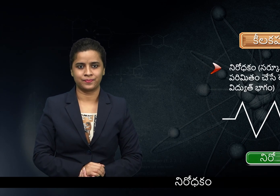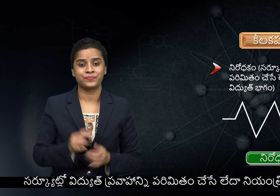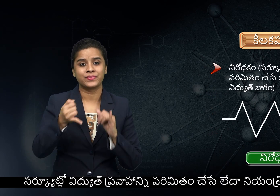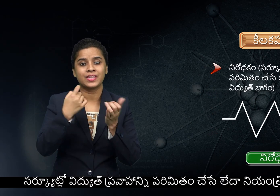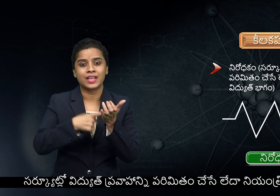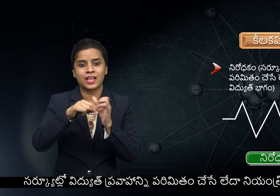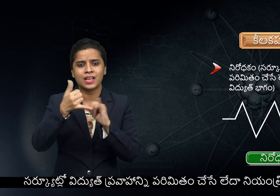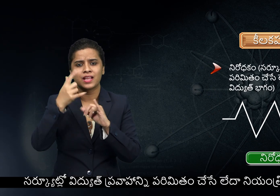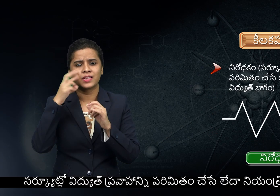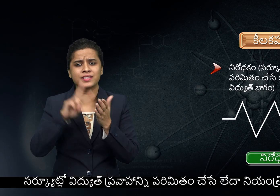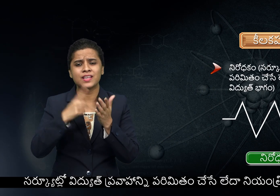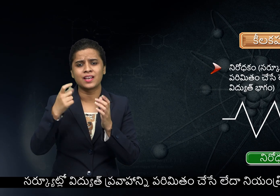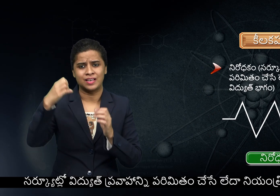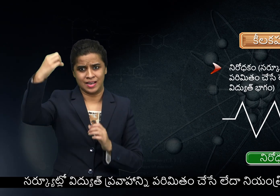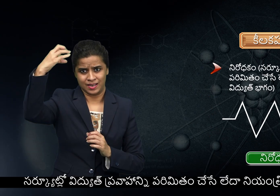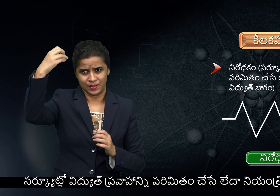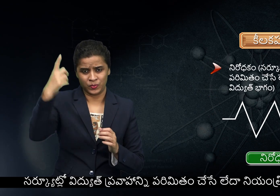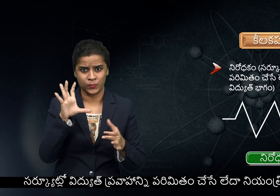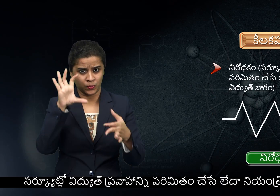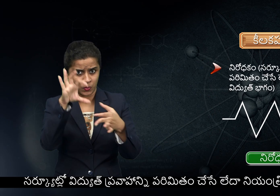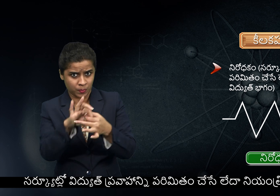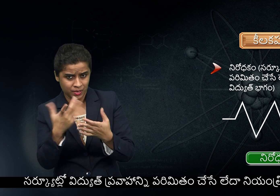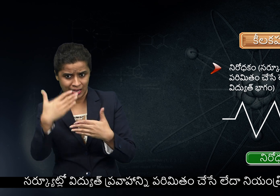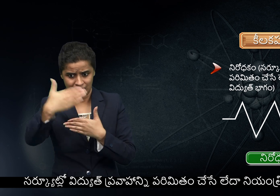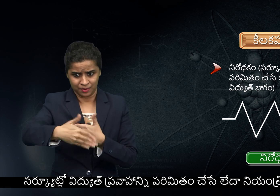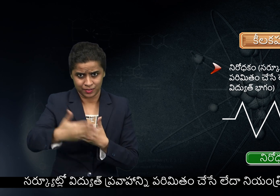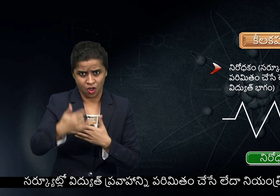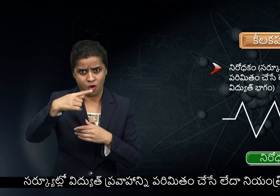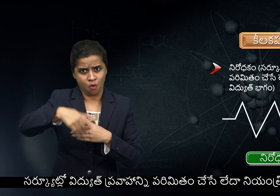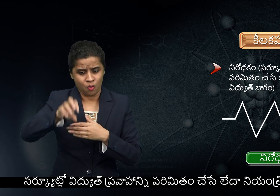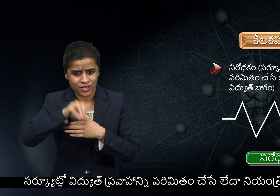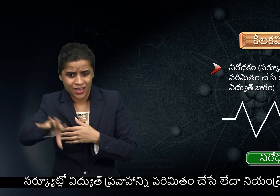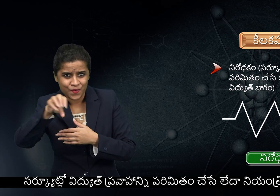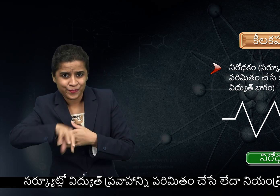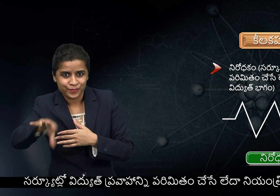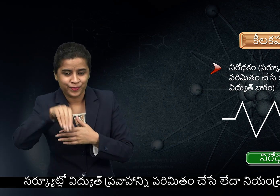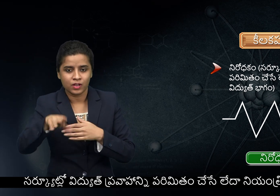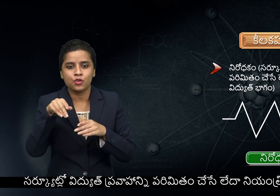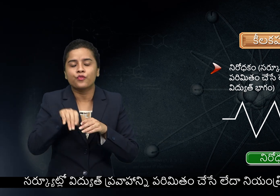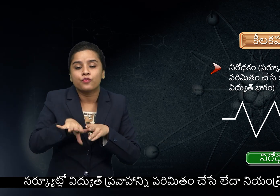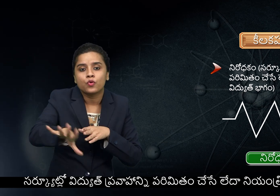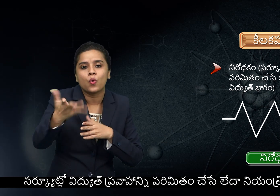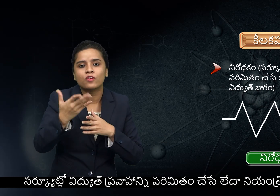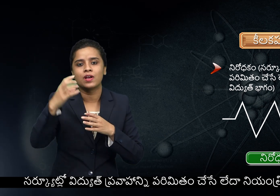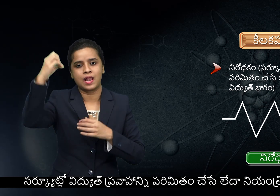నిరోధకం, సర్క్యూట్లో విద్యుత్ ప్రవాహాన్ని పరిమితం చేసే లేదా నియంత్రించే విద్యుత్ భాగం.